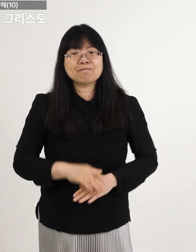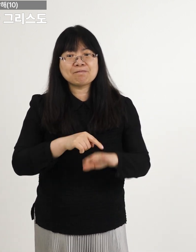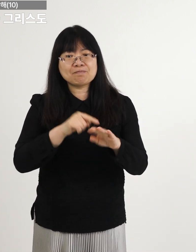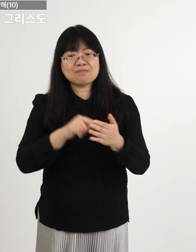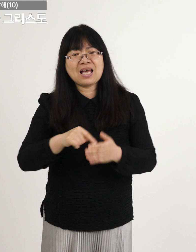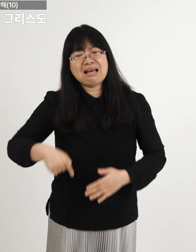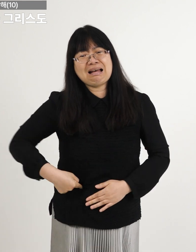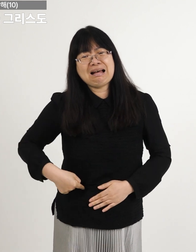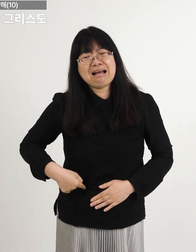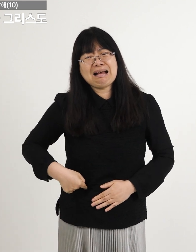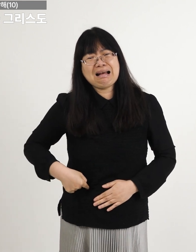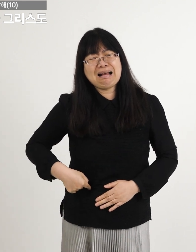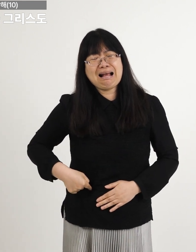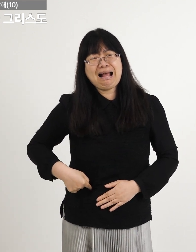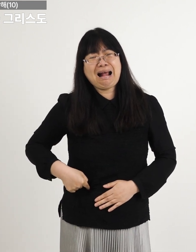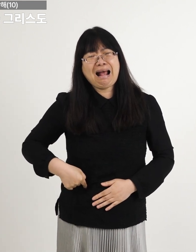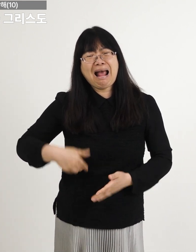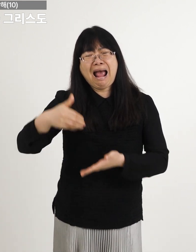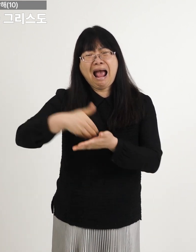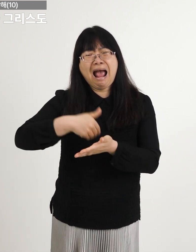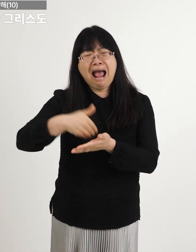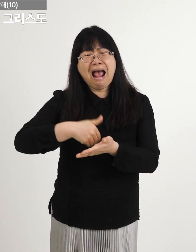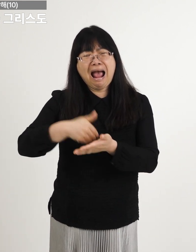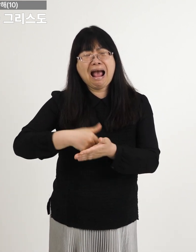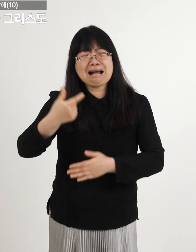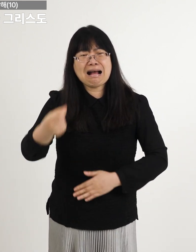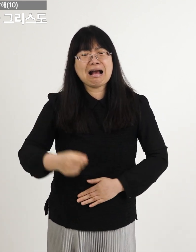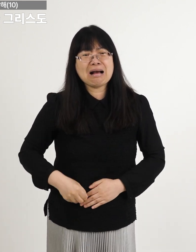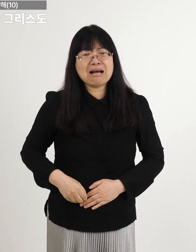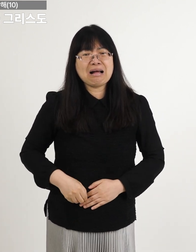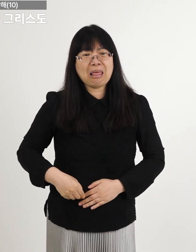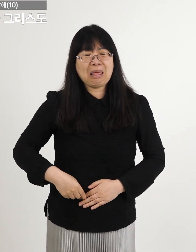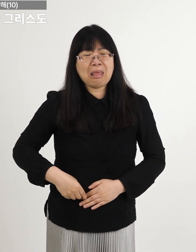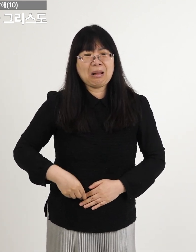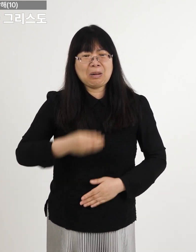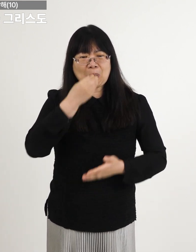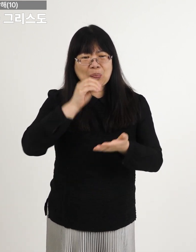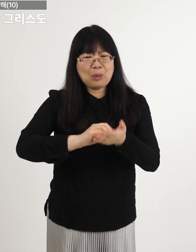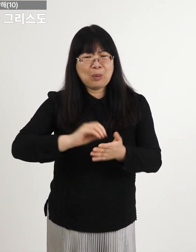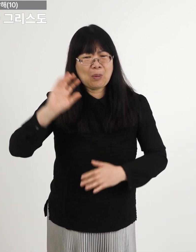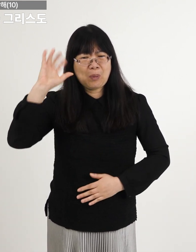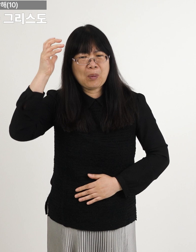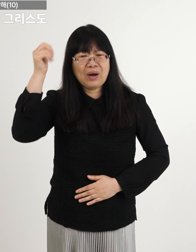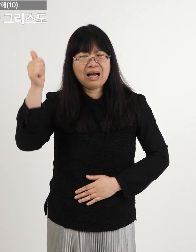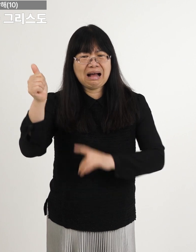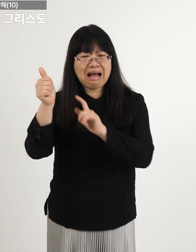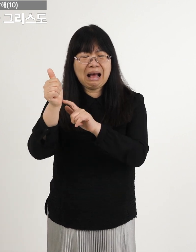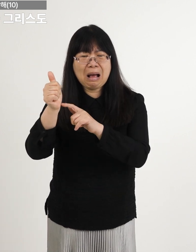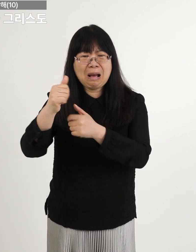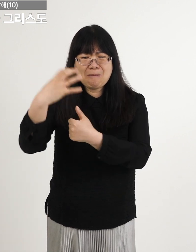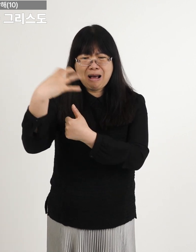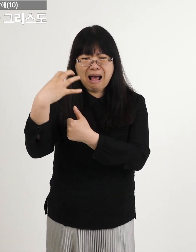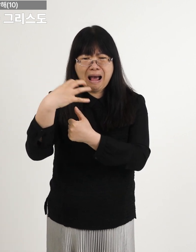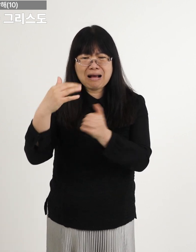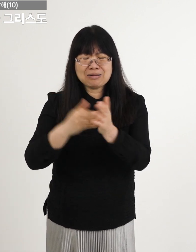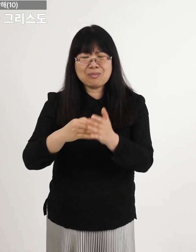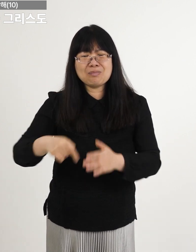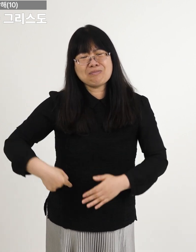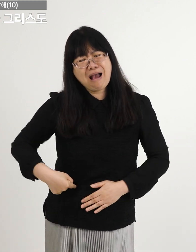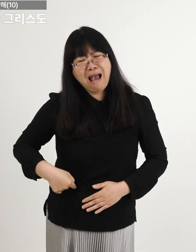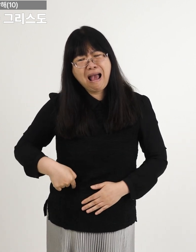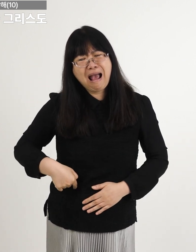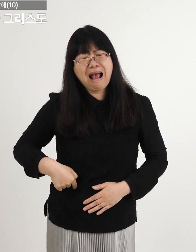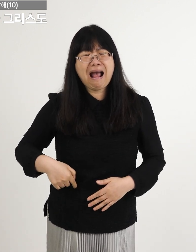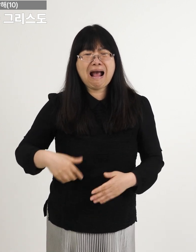마음이 너덜너덜해졌다. 또라이한테 깨지고 나오면 마음이